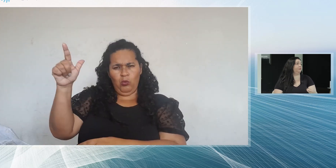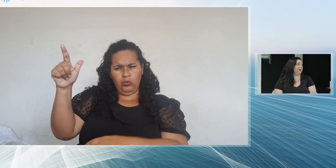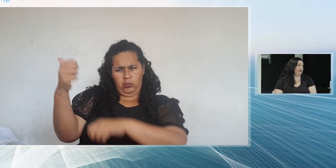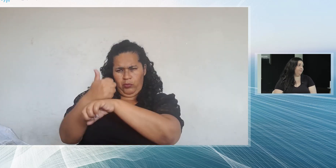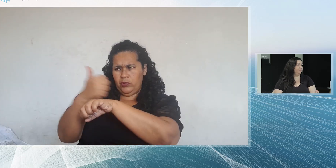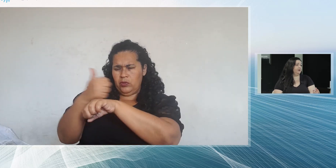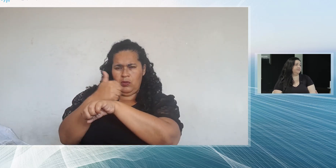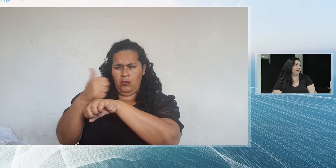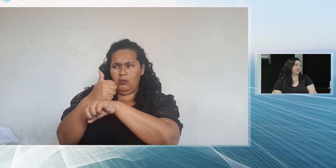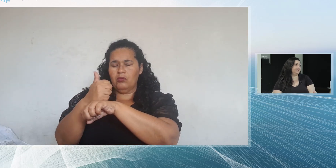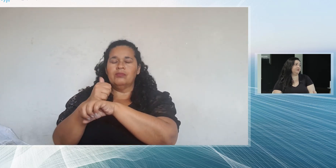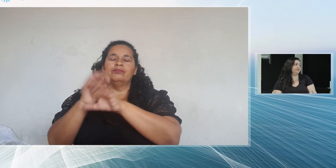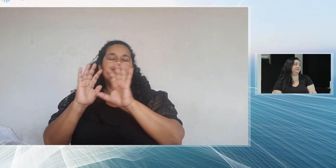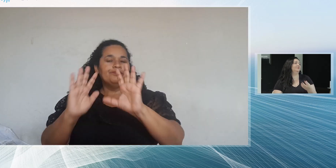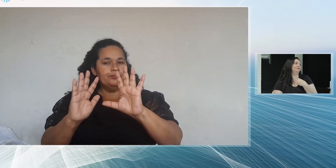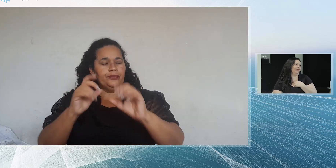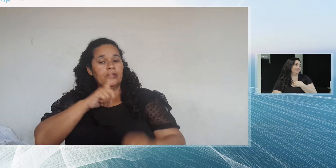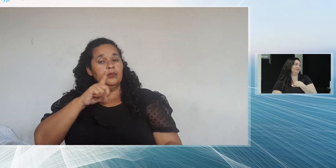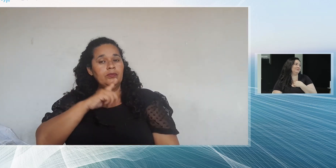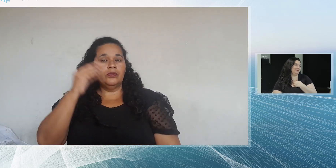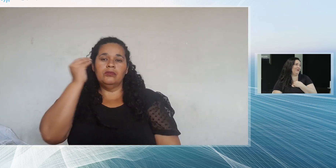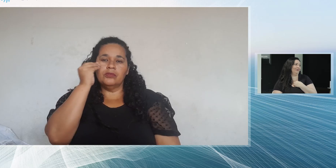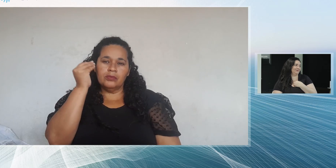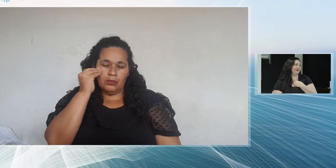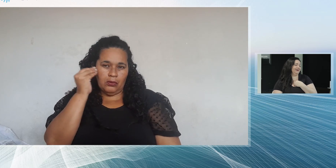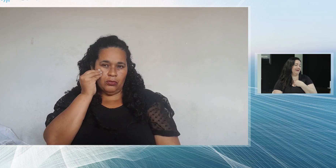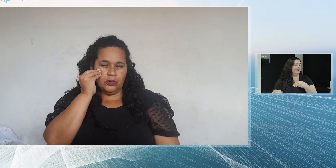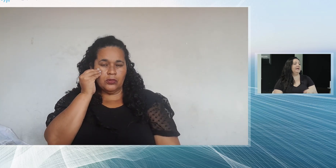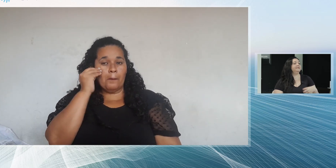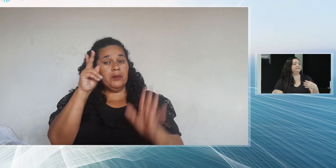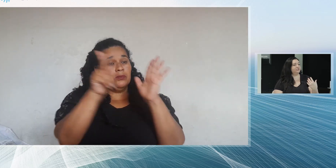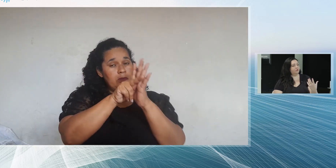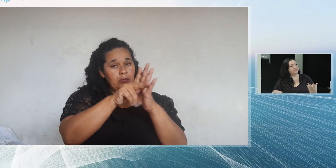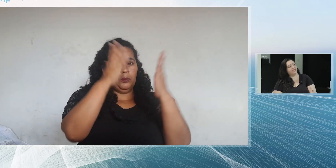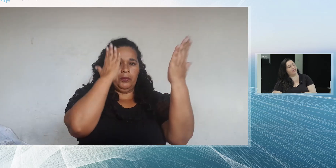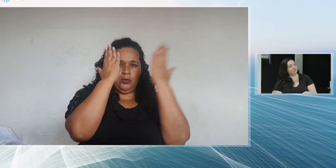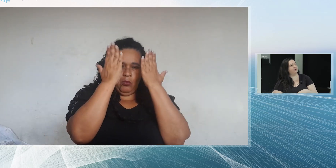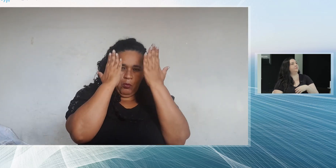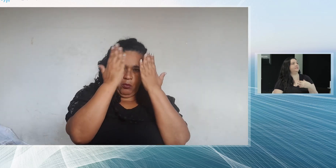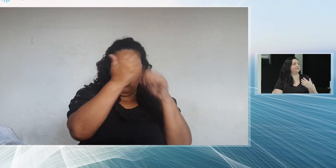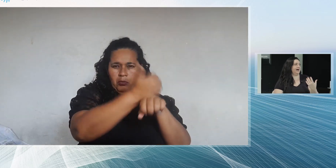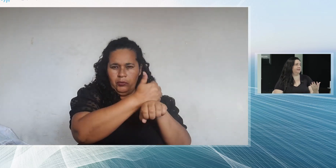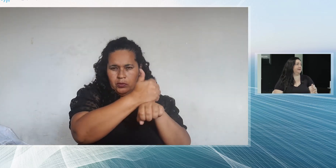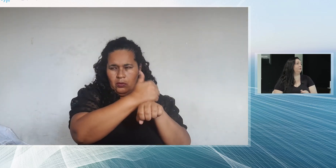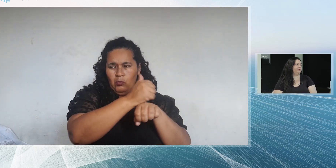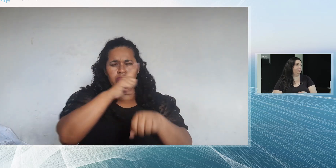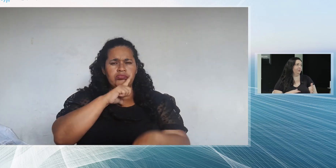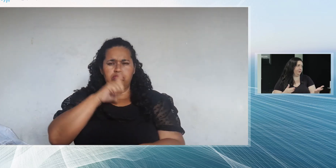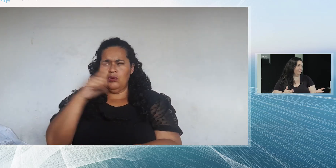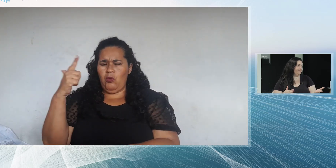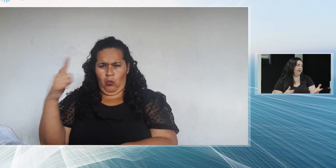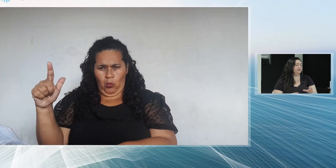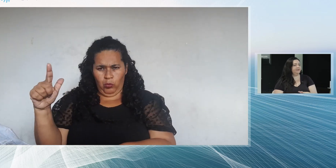eles não podem atuar porque os testes é exclusivo nosso, dos psicólogos, né? Existem alguns testes, algumas escalas que é